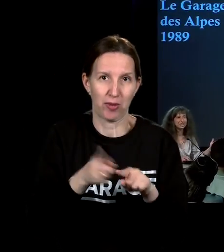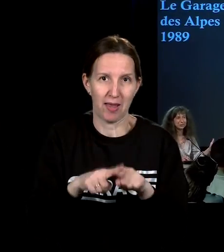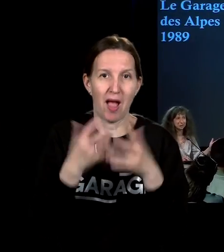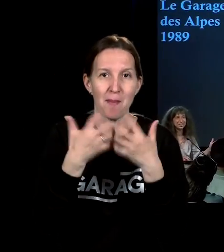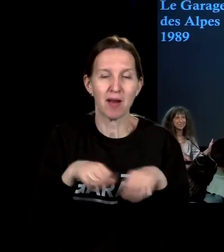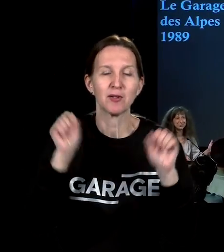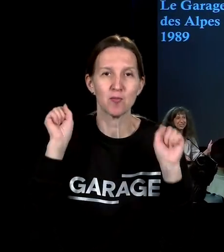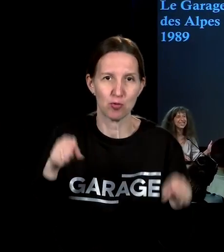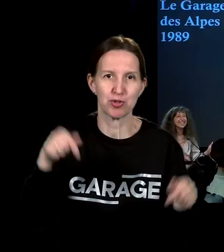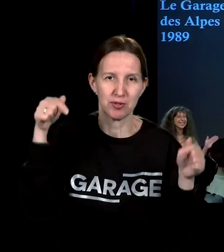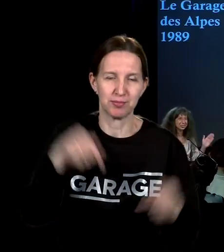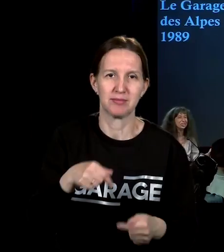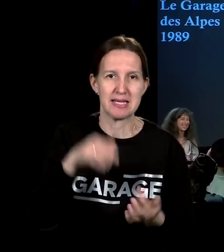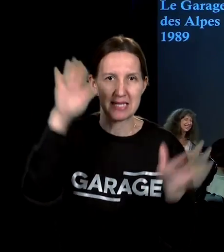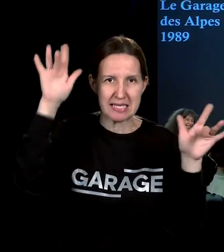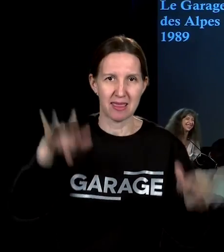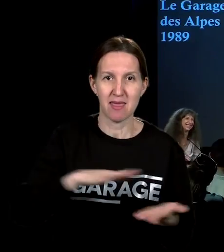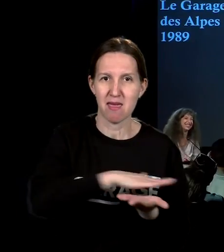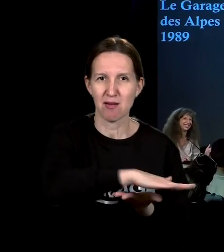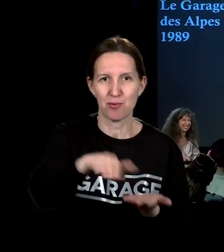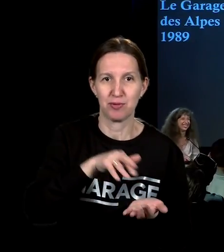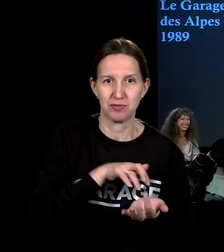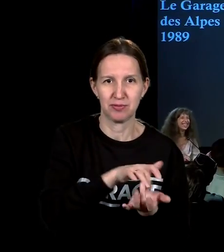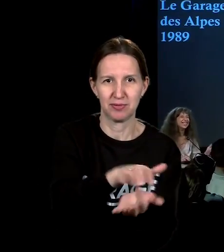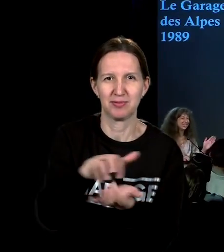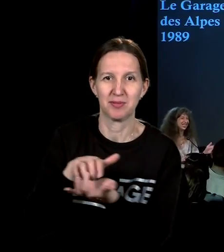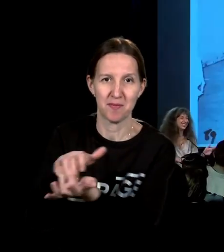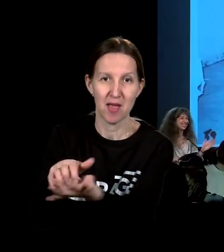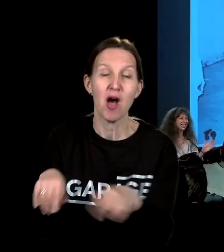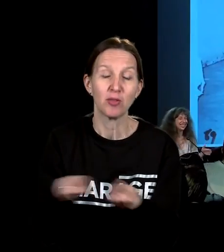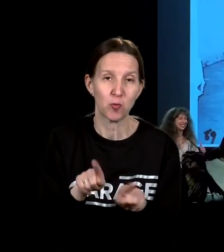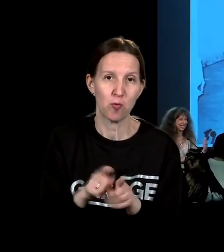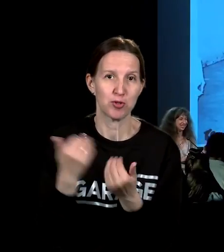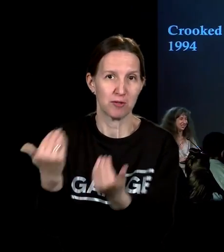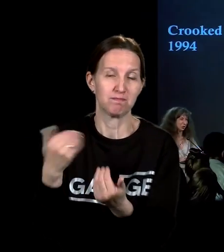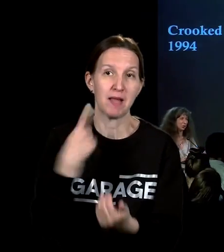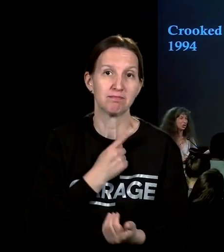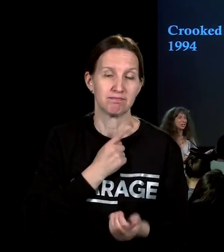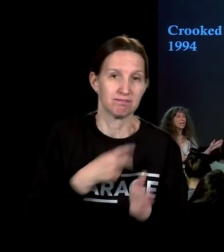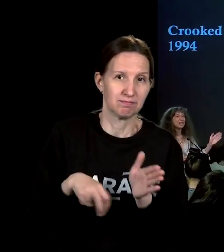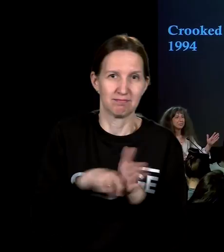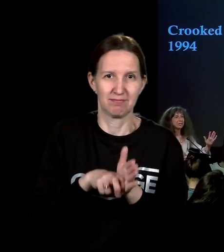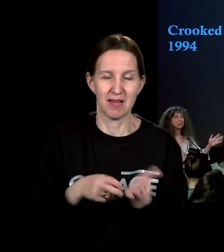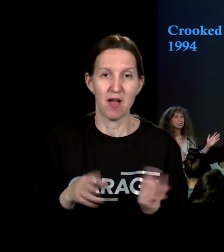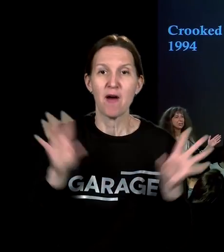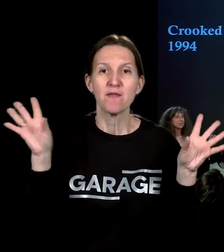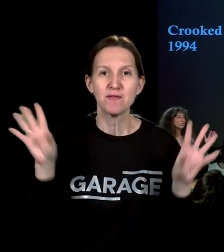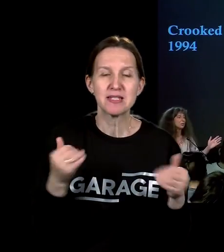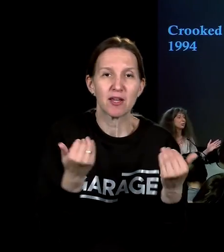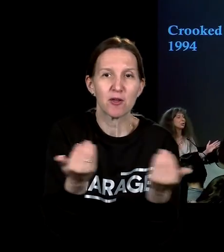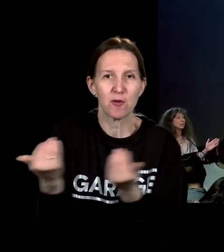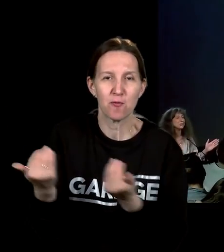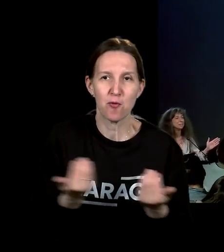То, что может ездить по снегу на гусеницах, тоже индивидуального абсолютно, крошечное. Там